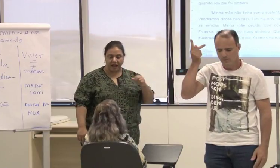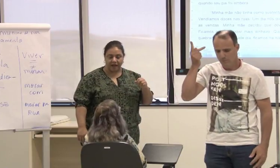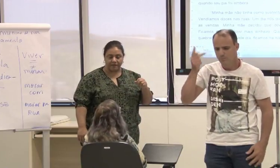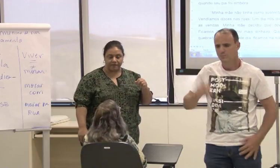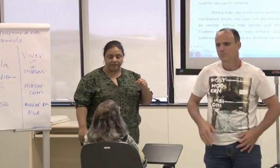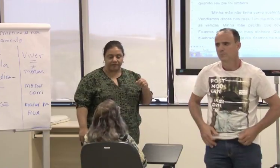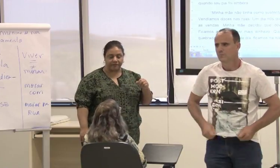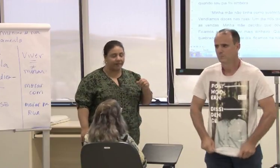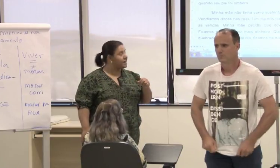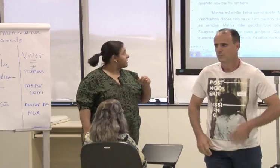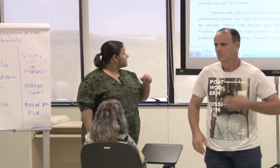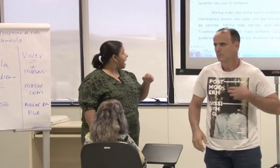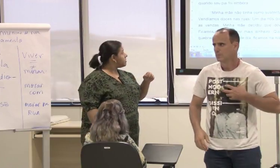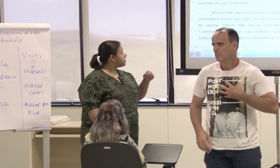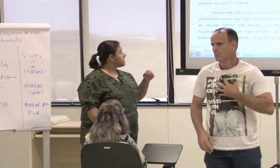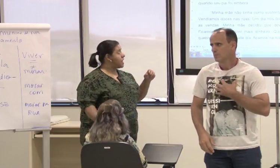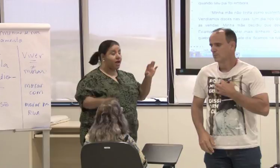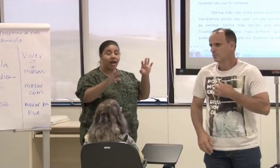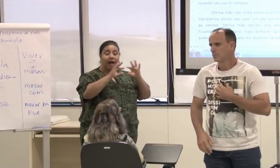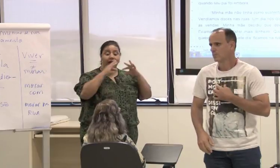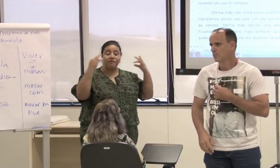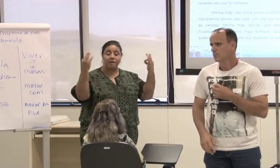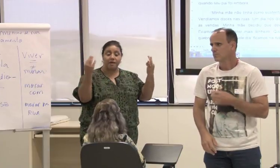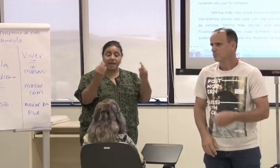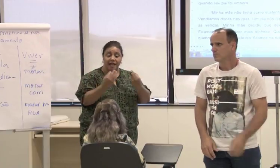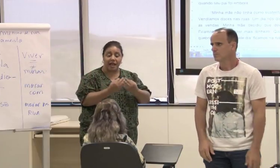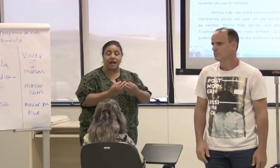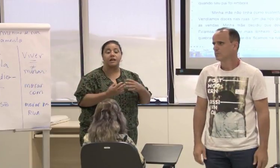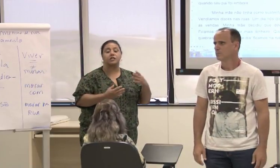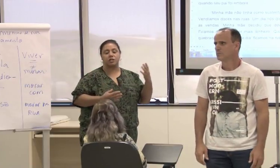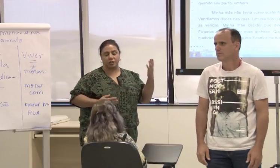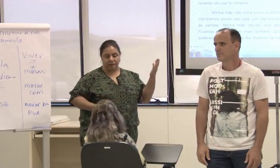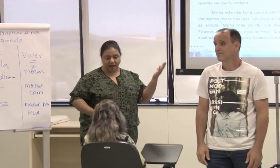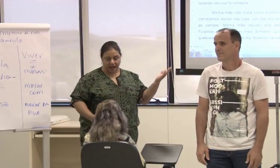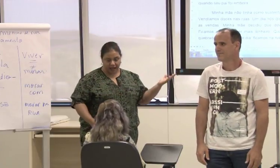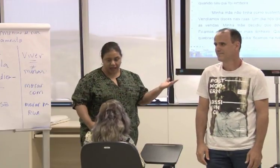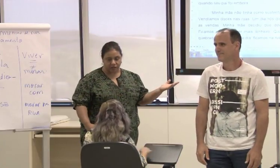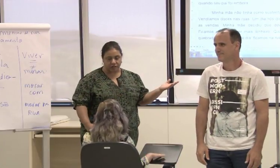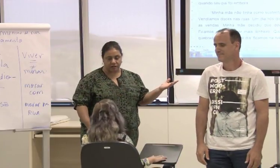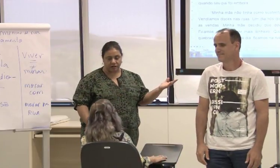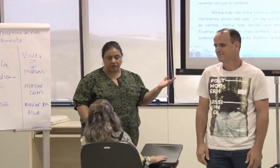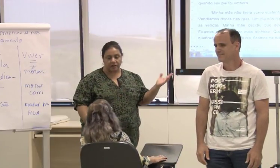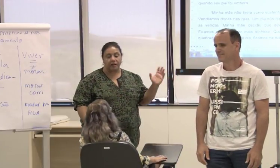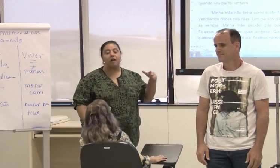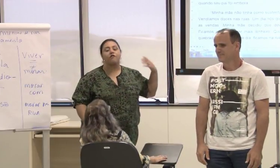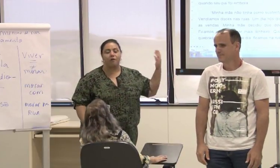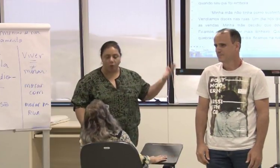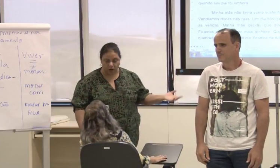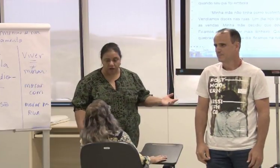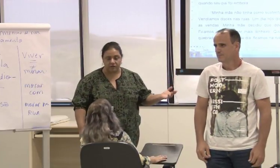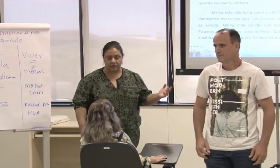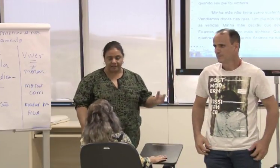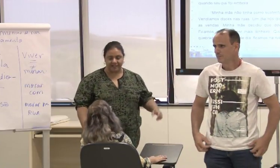respirar. Certo? Então, seria a família de Margarete foi,